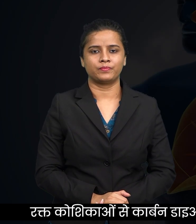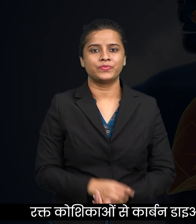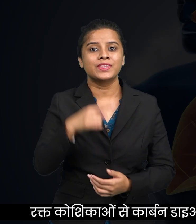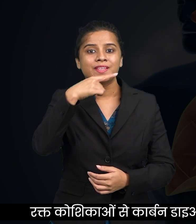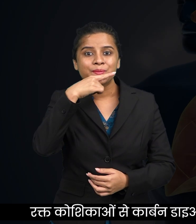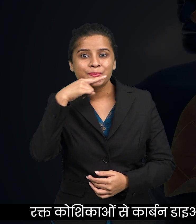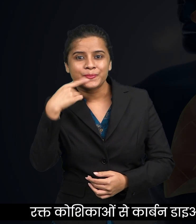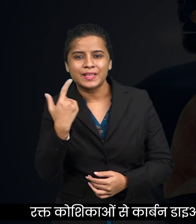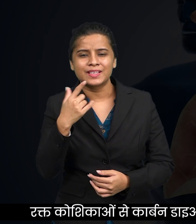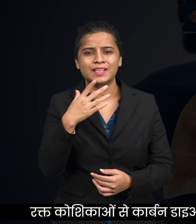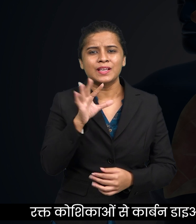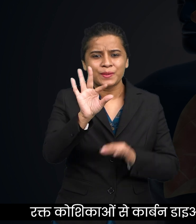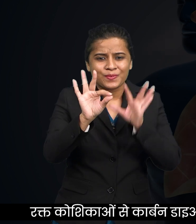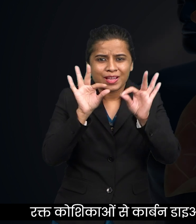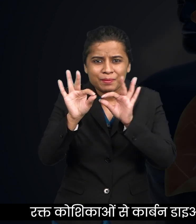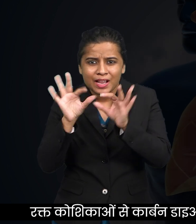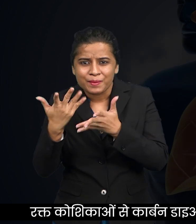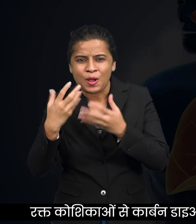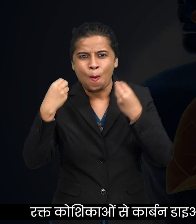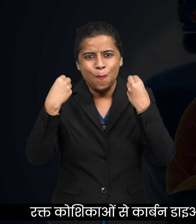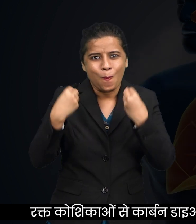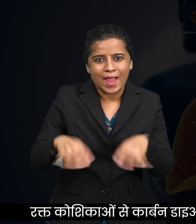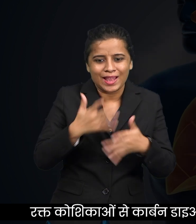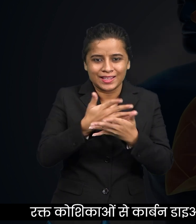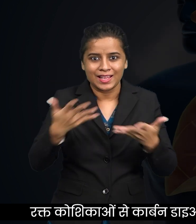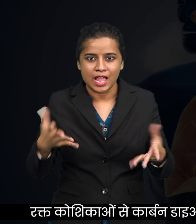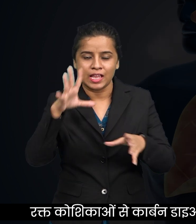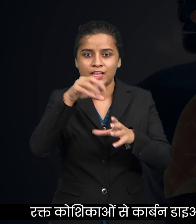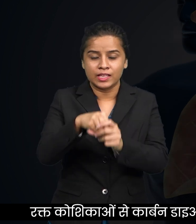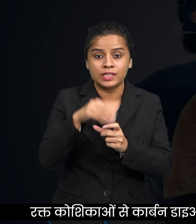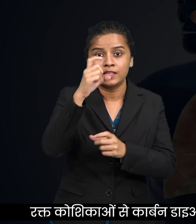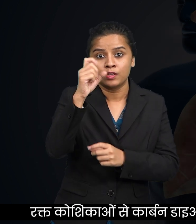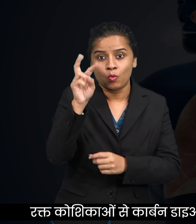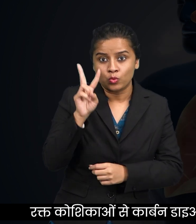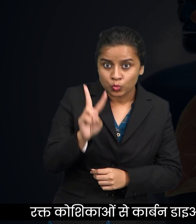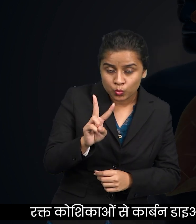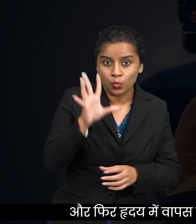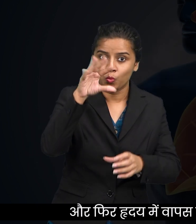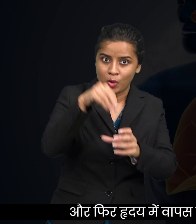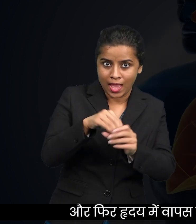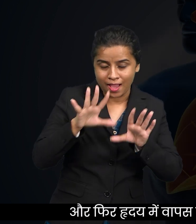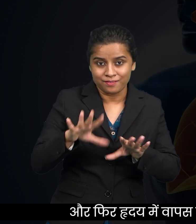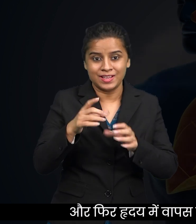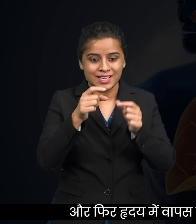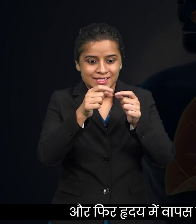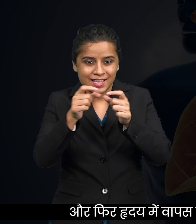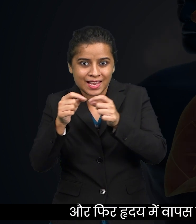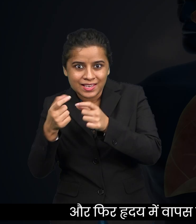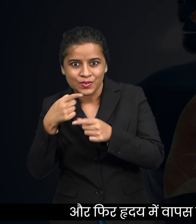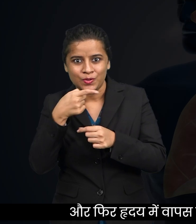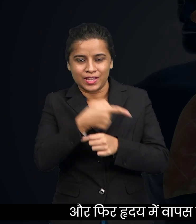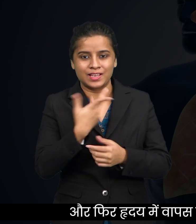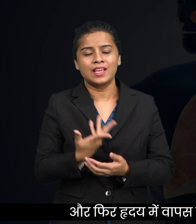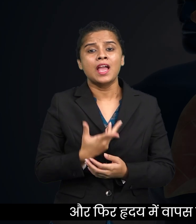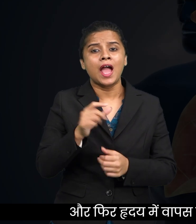रक्त कोशिकाओं से कार्बन डाइऑक्साइड सहित इन अपशिष्ट पदार्थों को लेते हैं और फिर हृदय